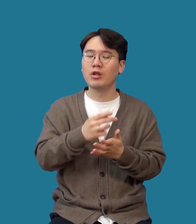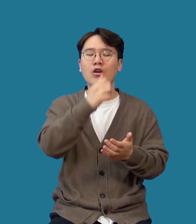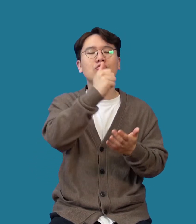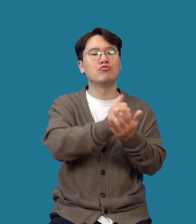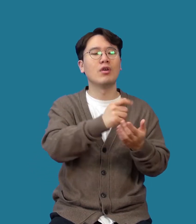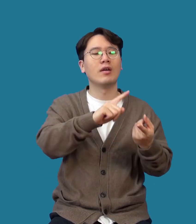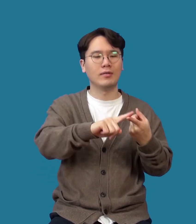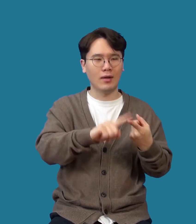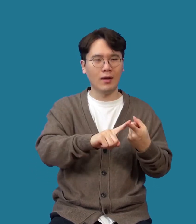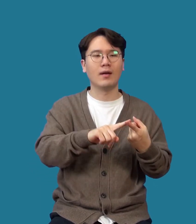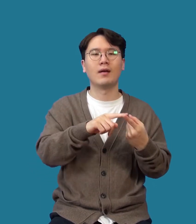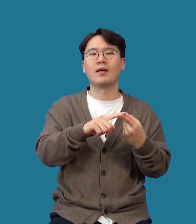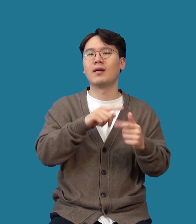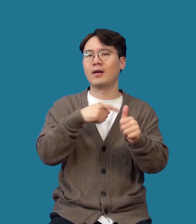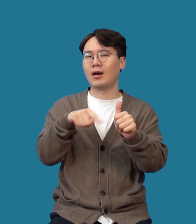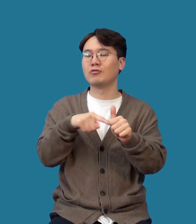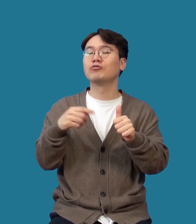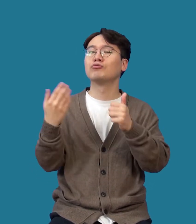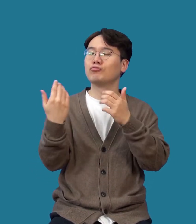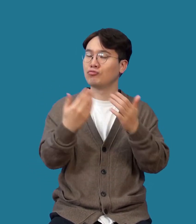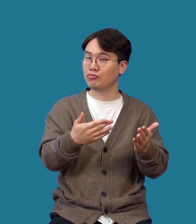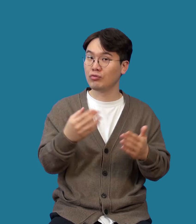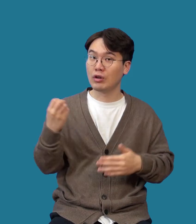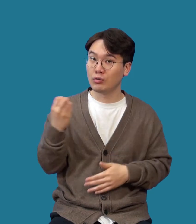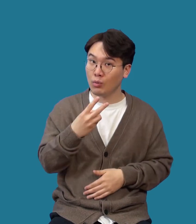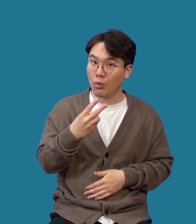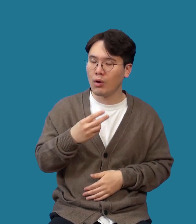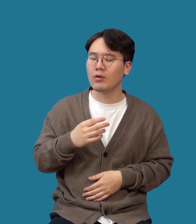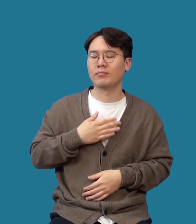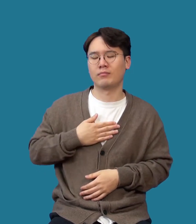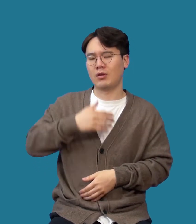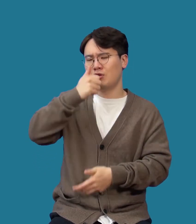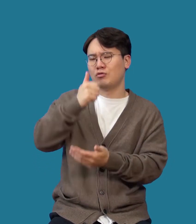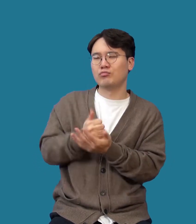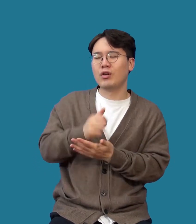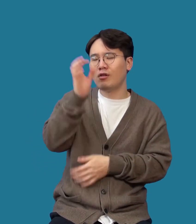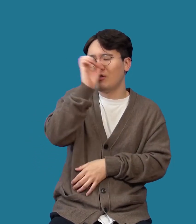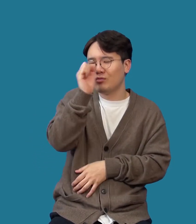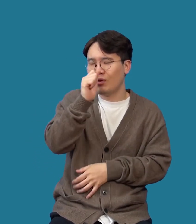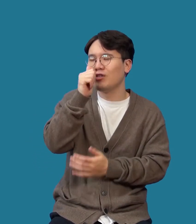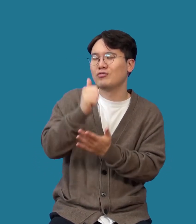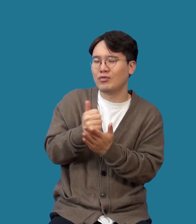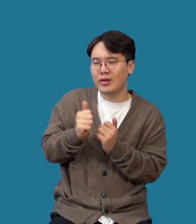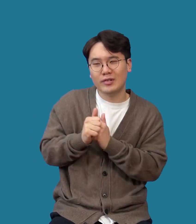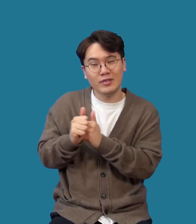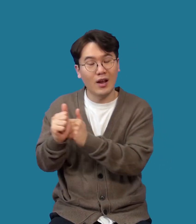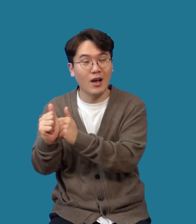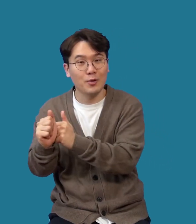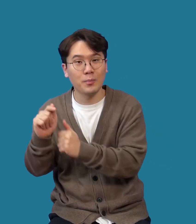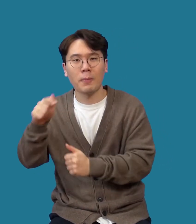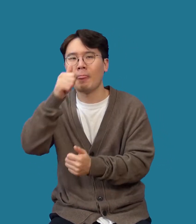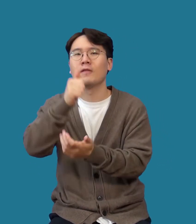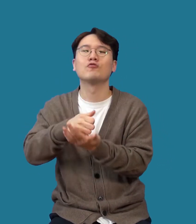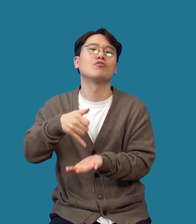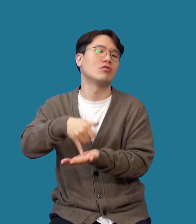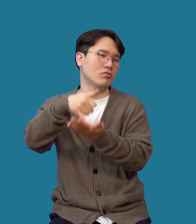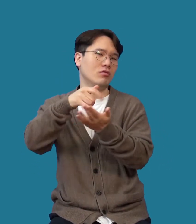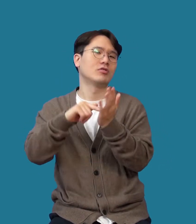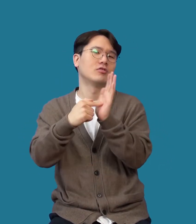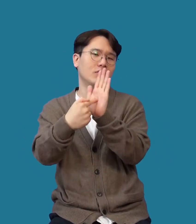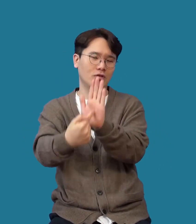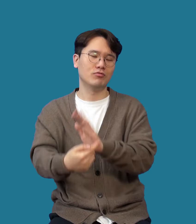우리 속에는 그 죄를 좋아하고 죄를 따라가는 죄성이 있다는 것을 보여주고 드러내어 줍니다.